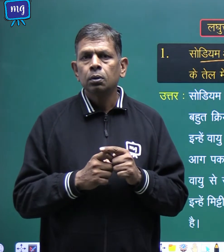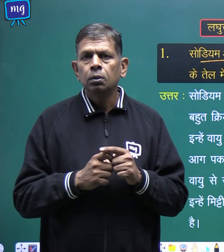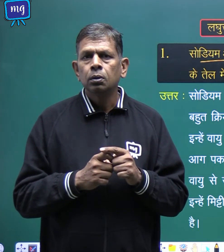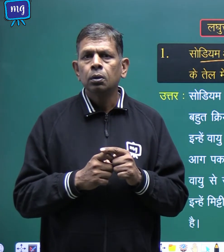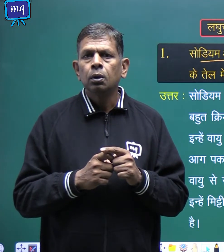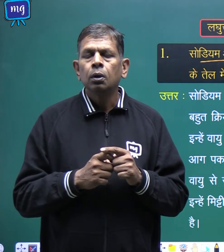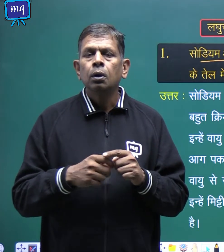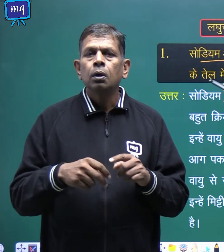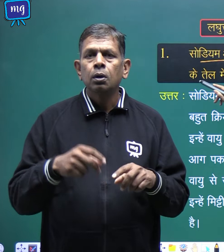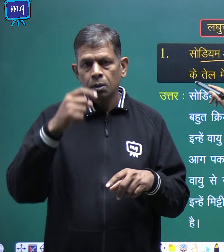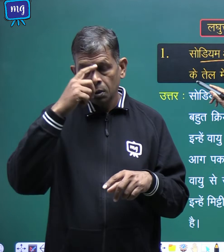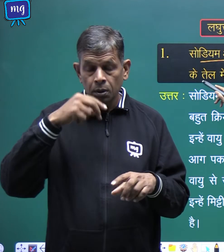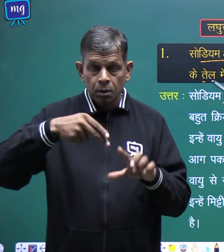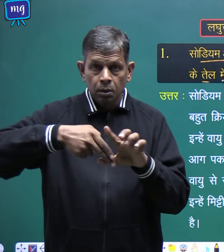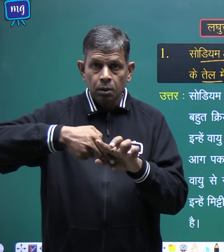मिट्टी के तेल में